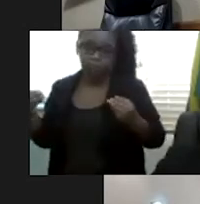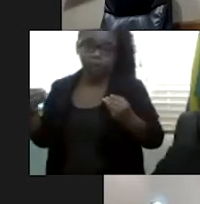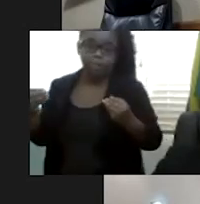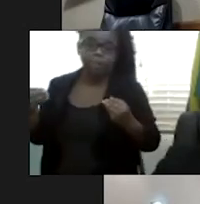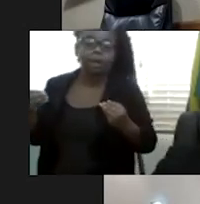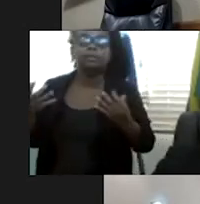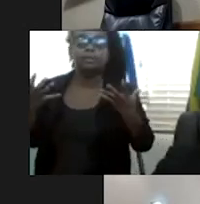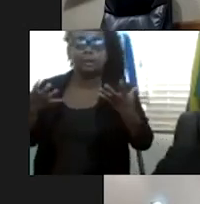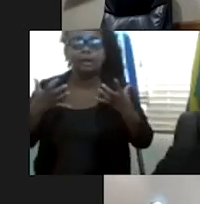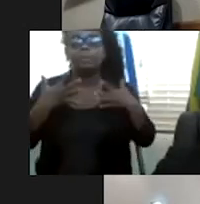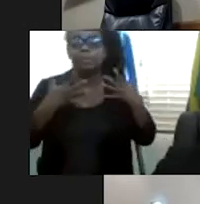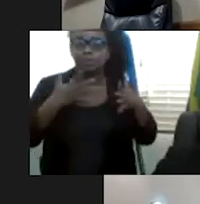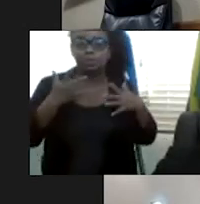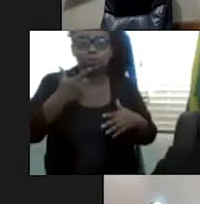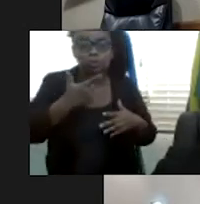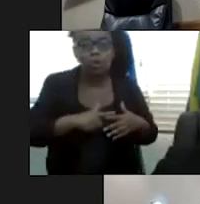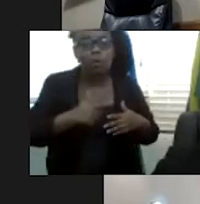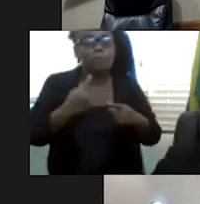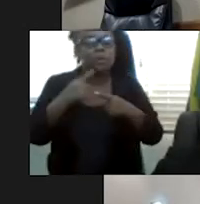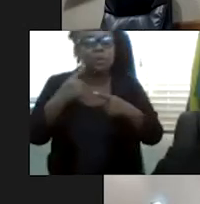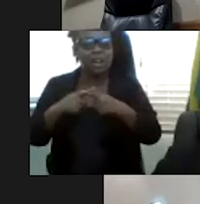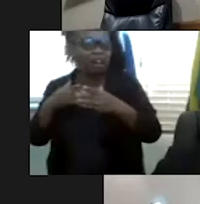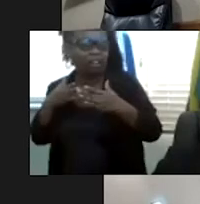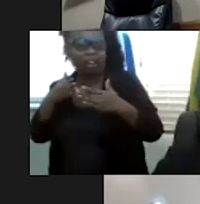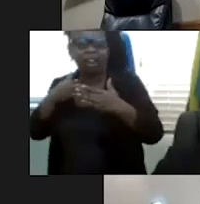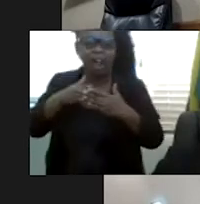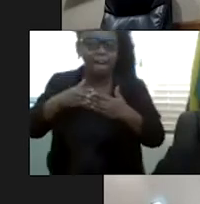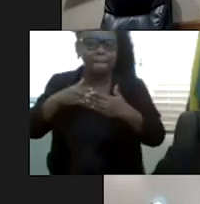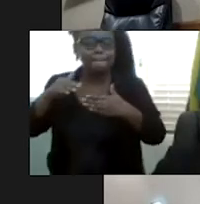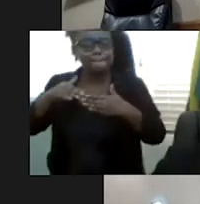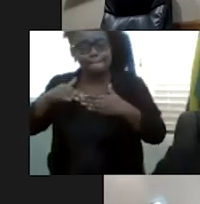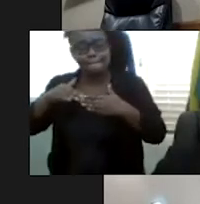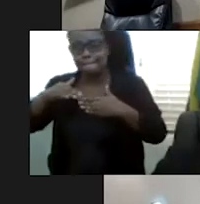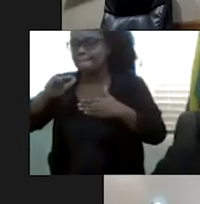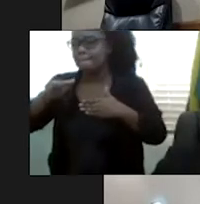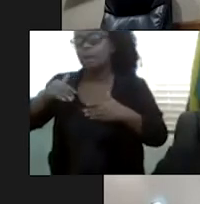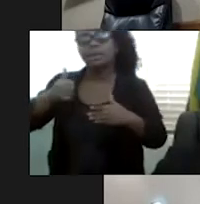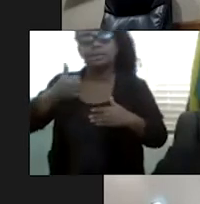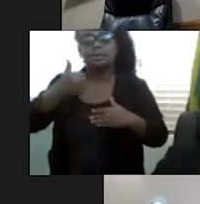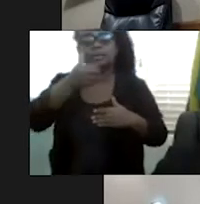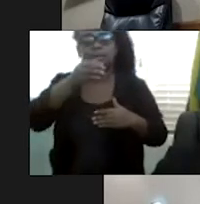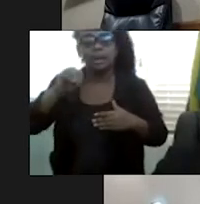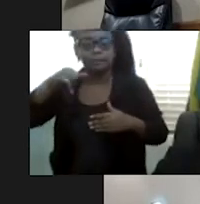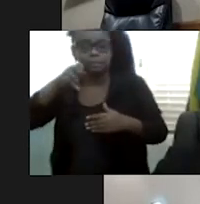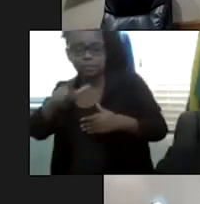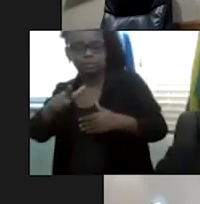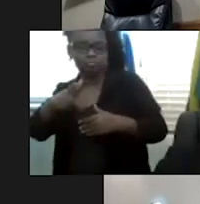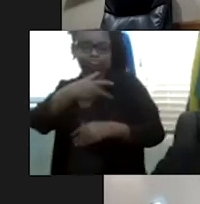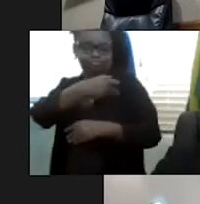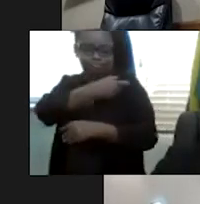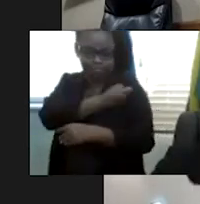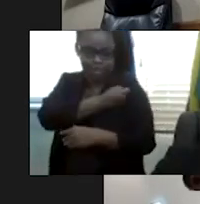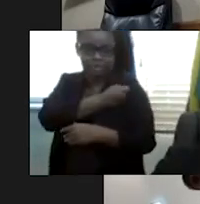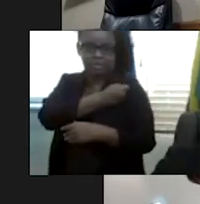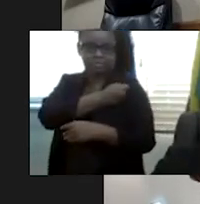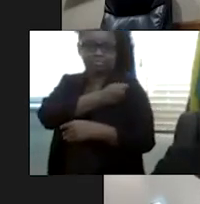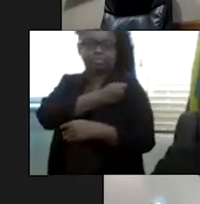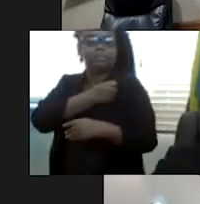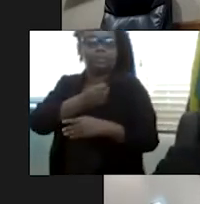Caxias atingiu a 100 mil doses de vacina aplicada em nossa população.